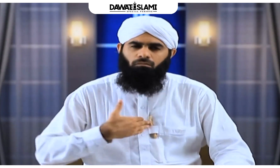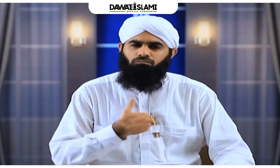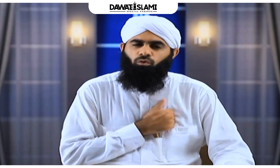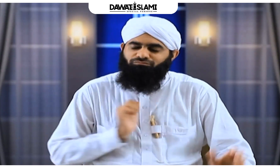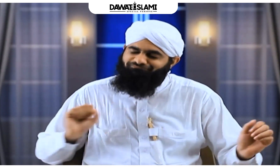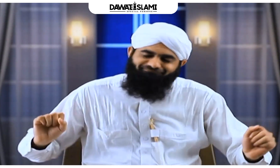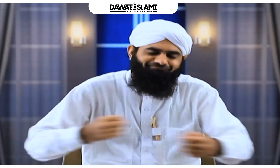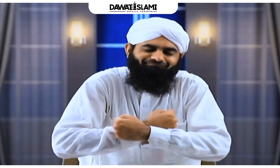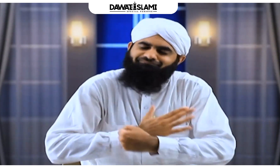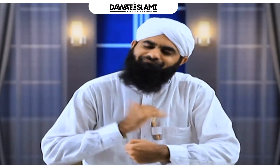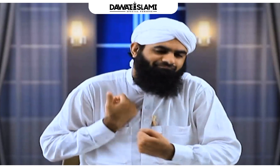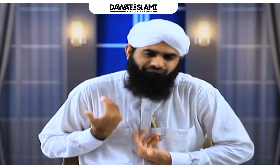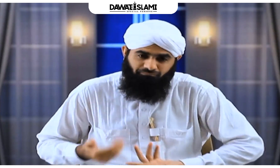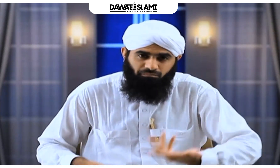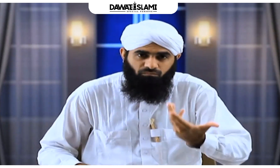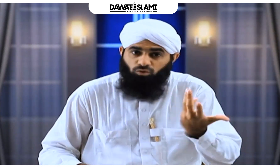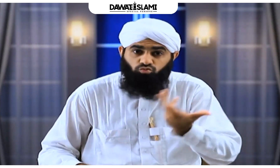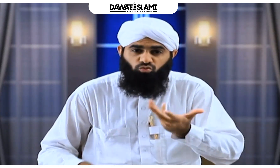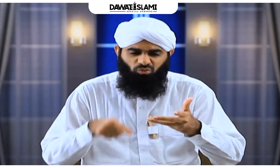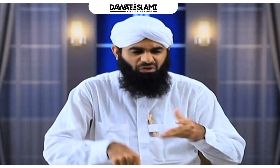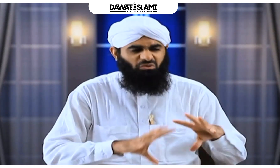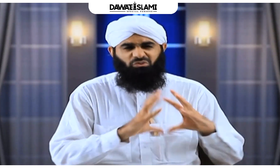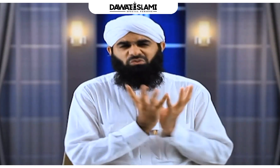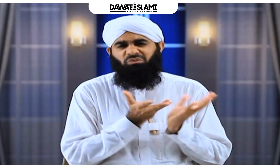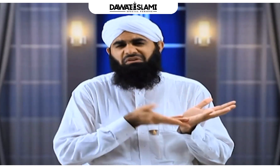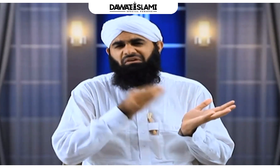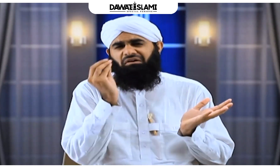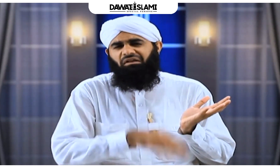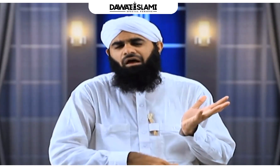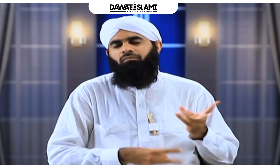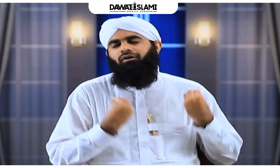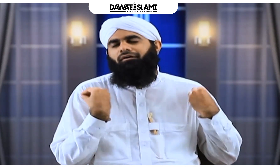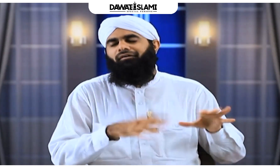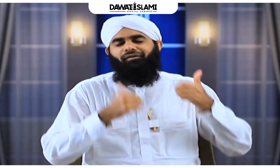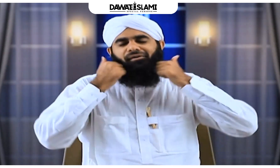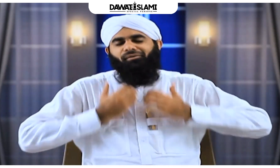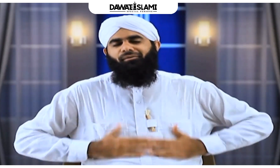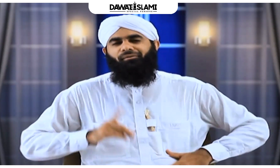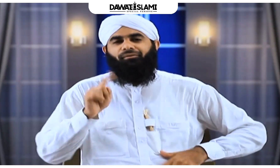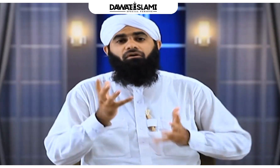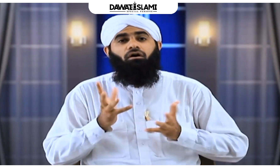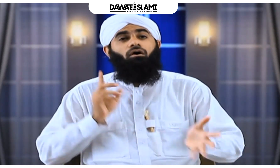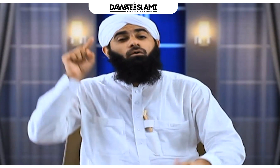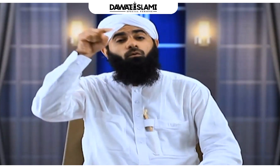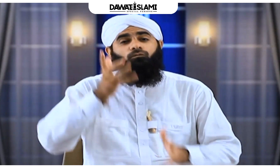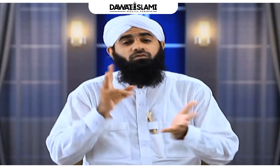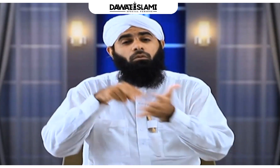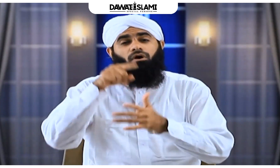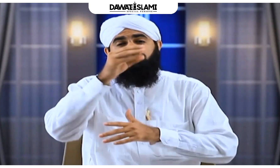گلے سے لگاتے ہیں کہ فانی لذتوں سے جان چھڑا کر ابدی نعمتوں کے سائے میں جلد